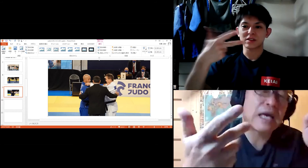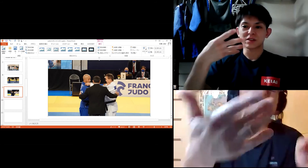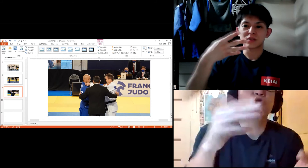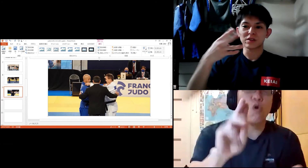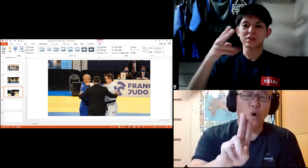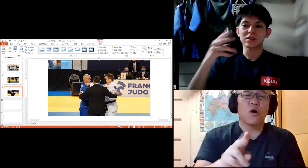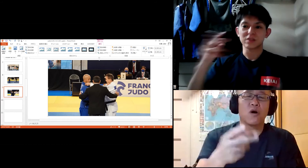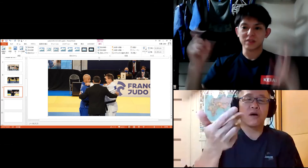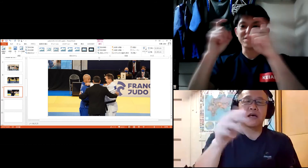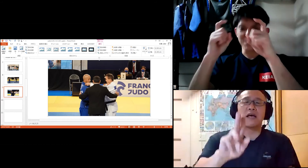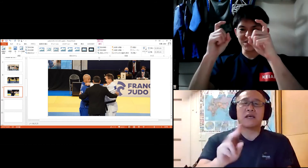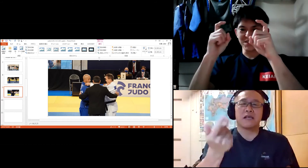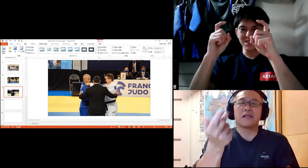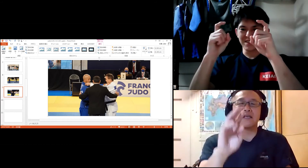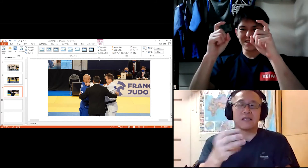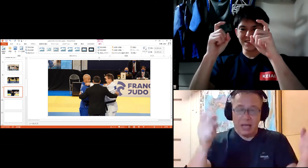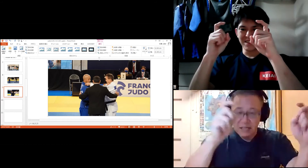あ、決勝。